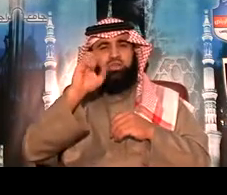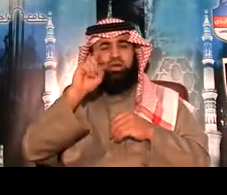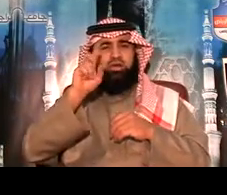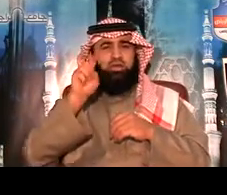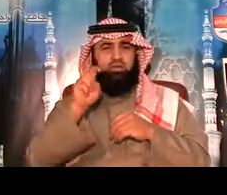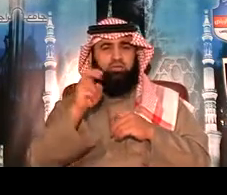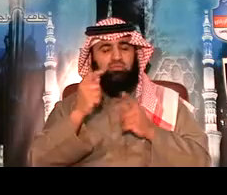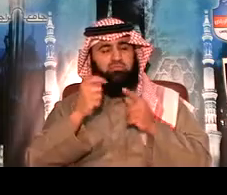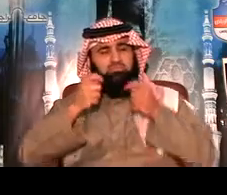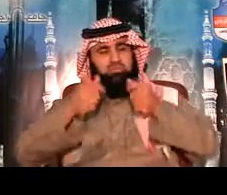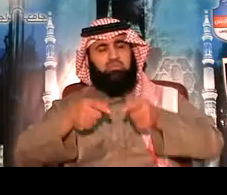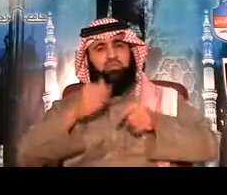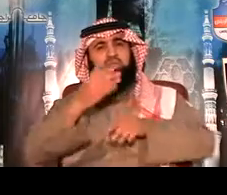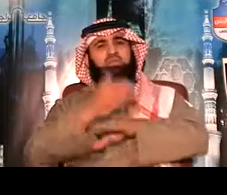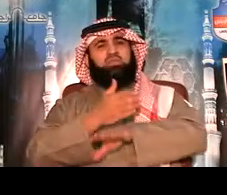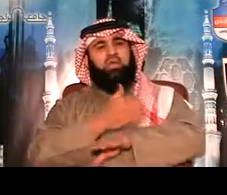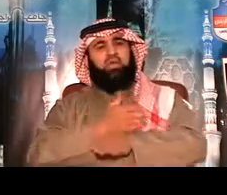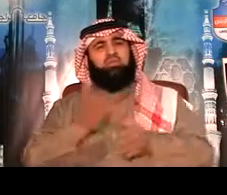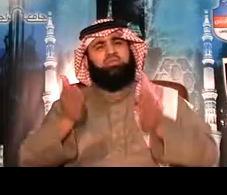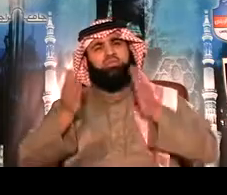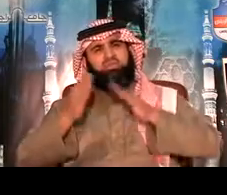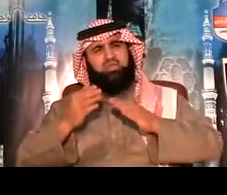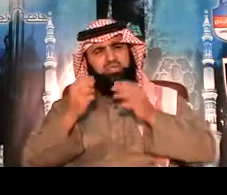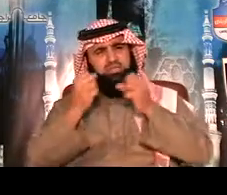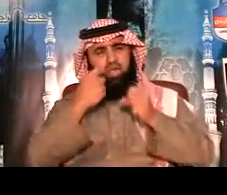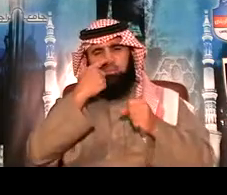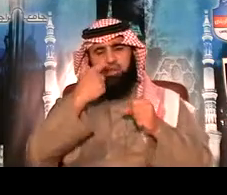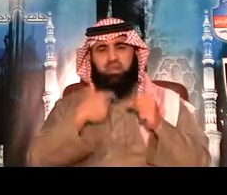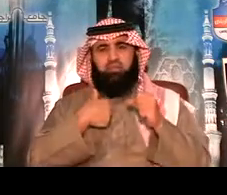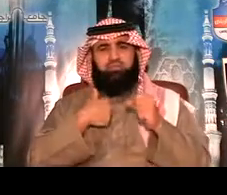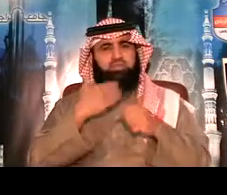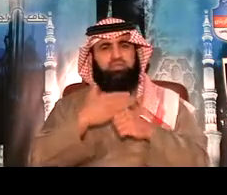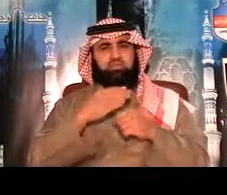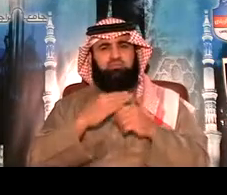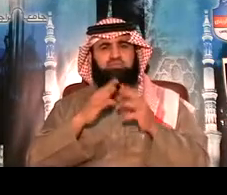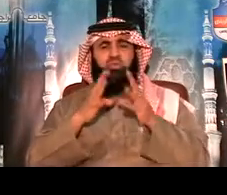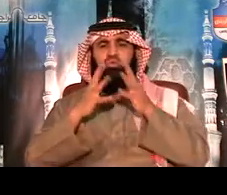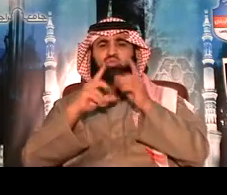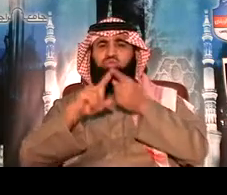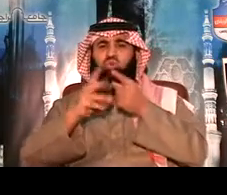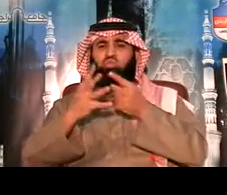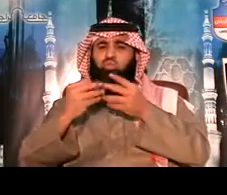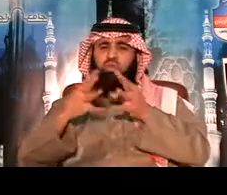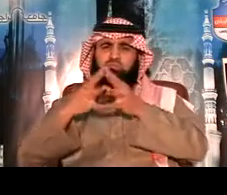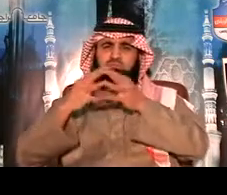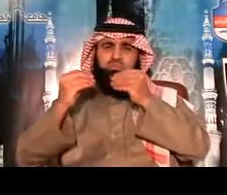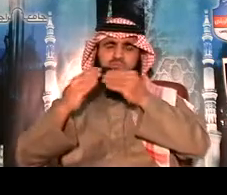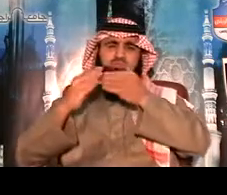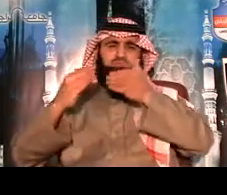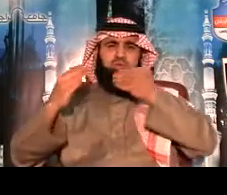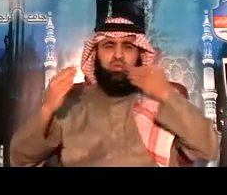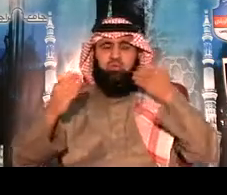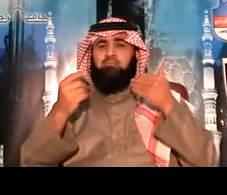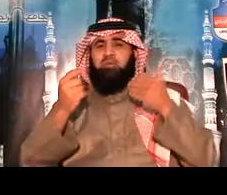وأكثرها صعوبة على النفس، لأن فيها مفارقة الأهل والولد والمال والأصدقاء